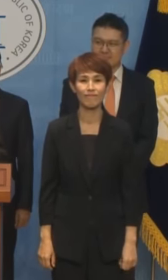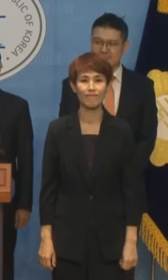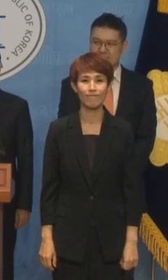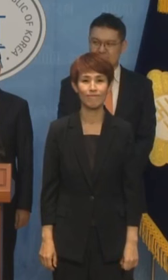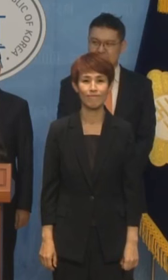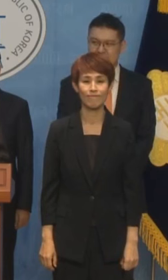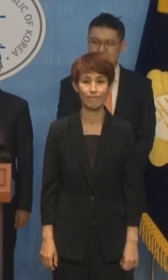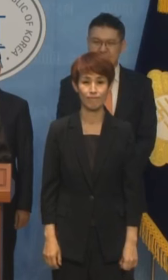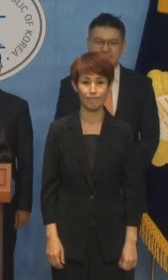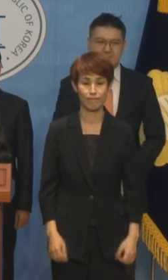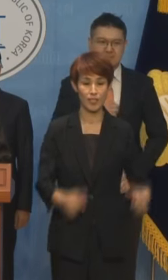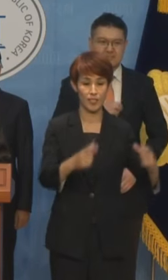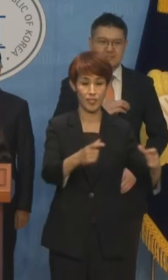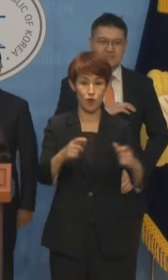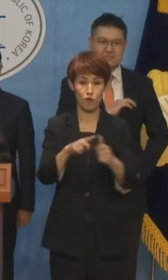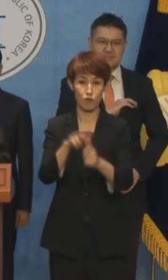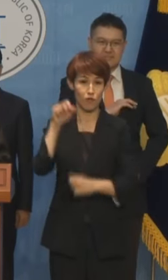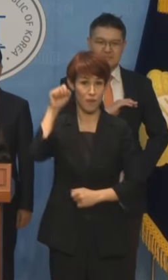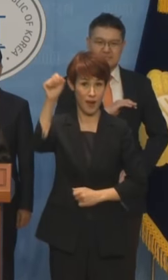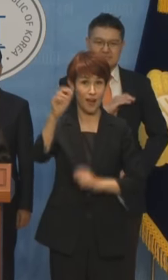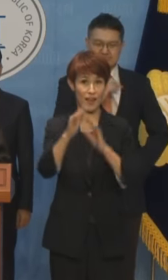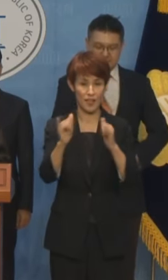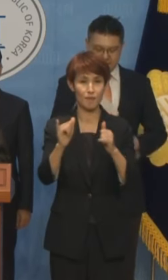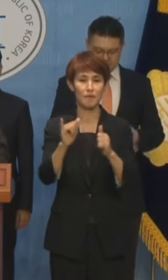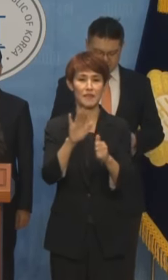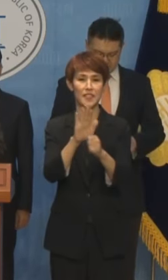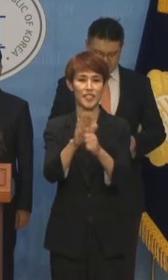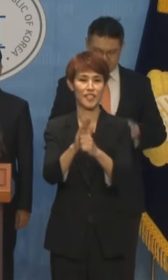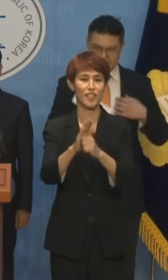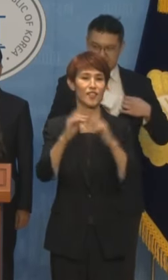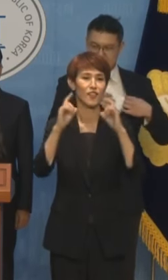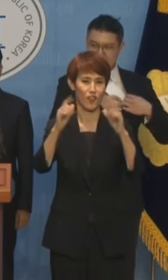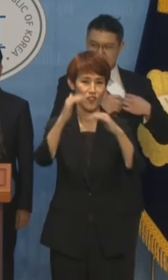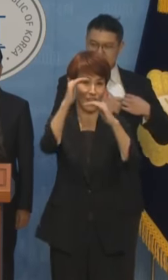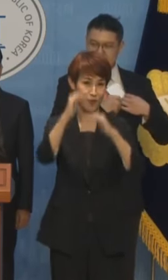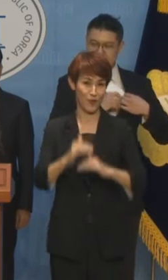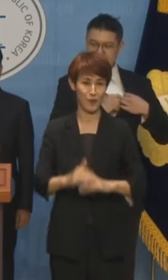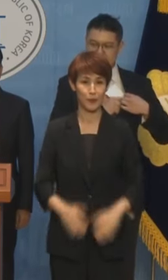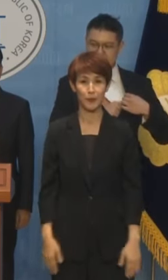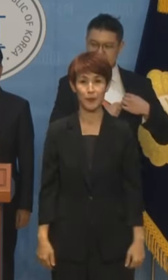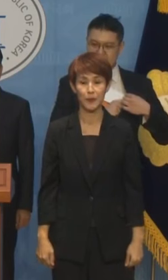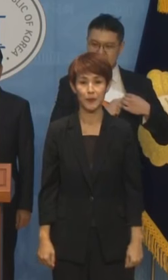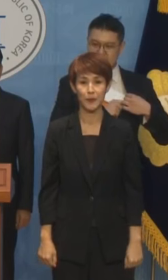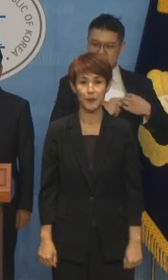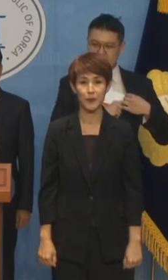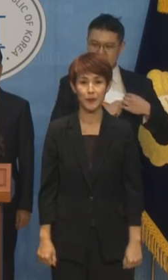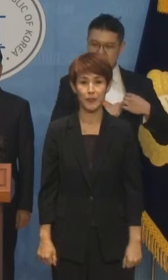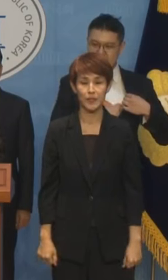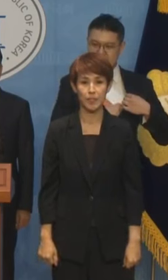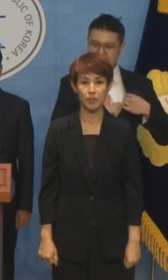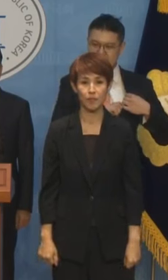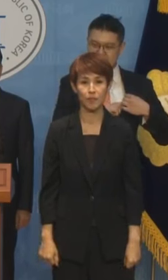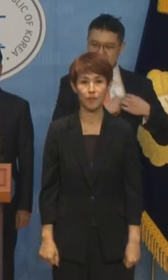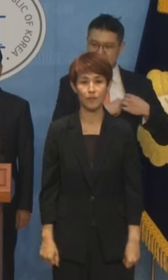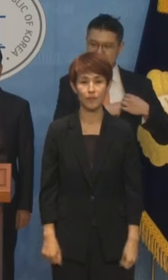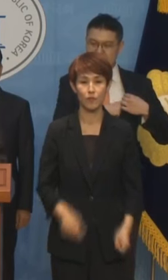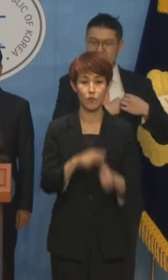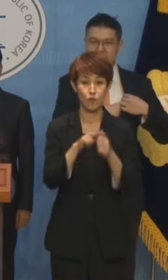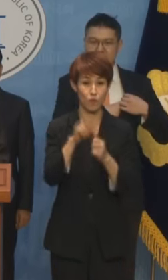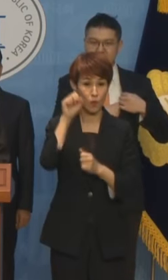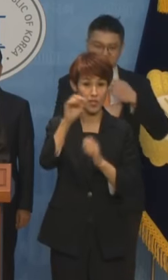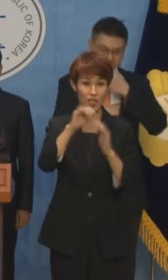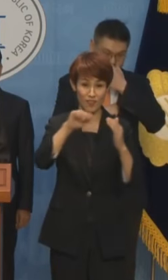지역에 출마하신 분들의 어떤 지지선언 관련 내용인데요. 이후의 기자회견 진행은 후보자